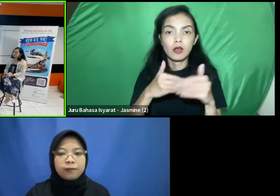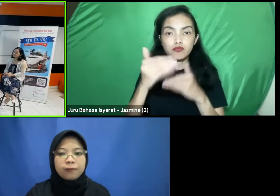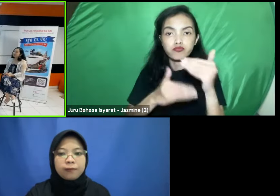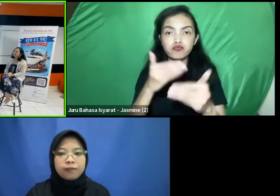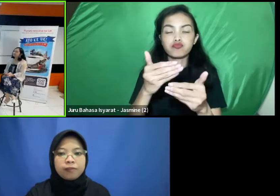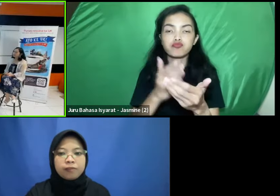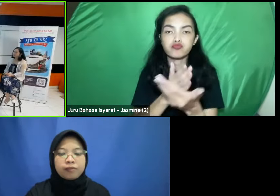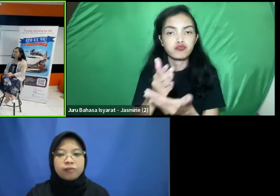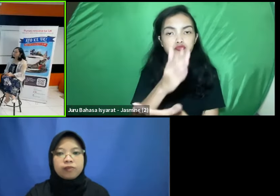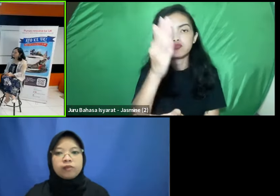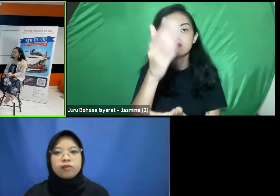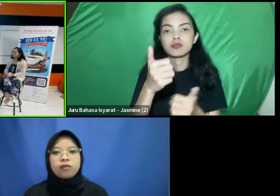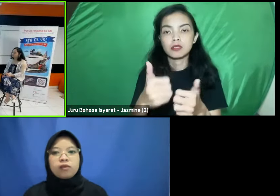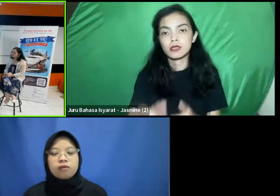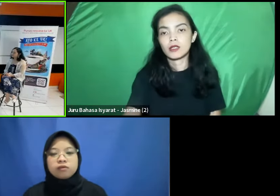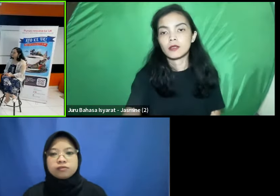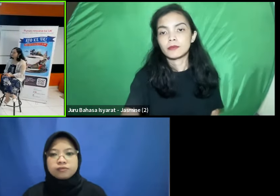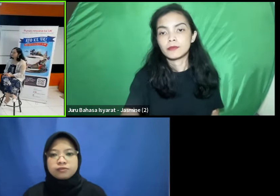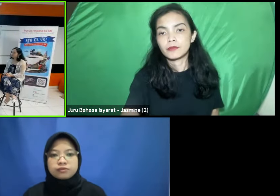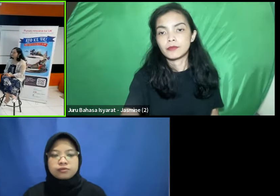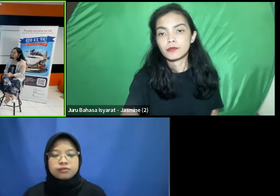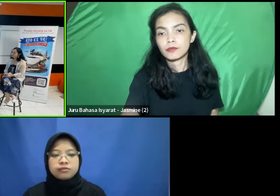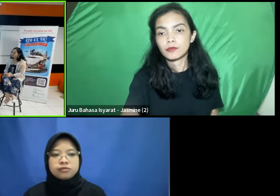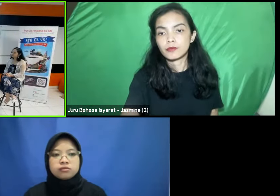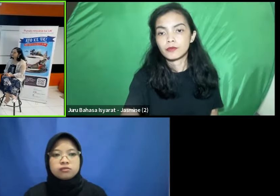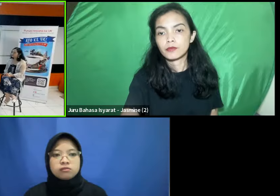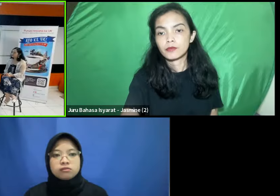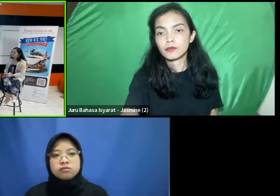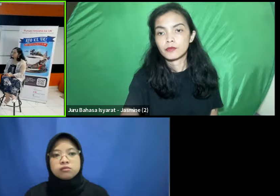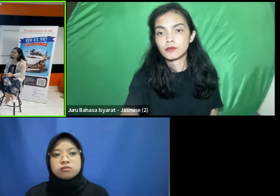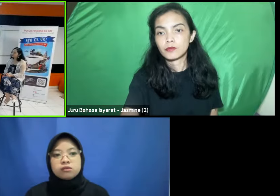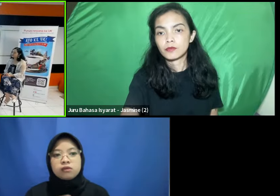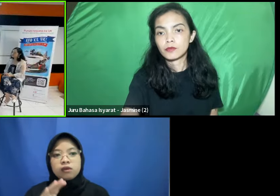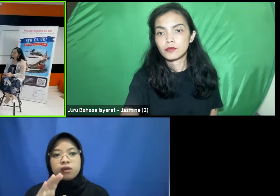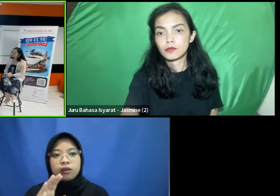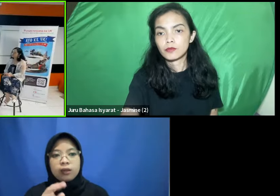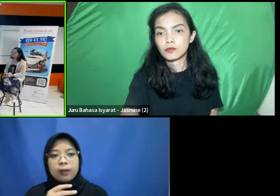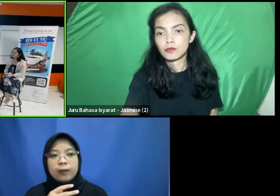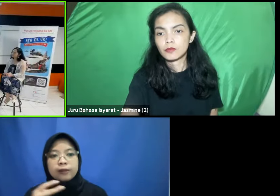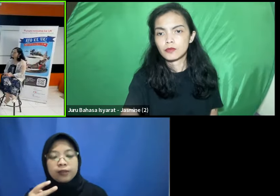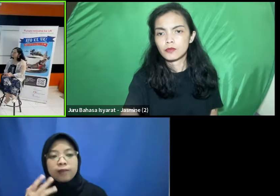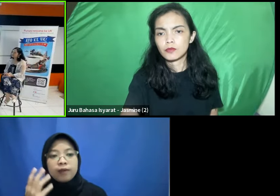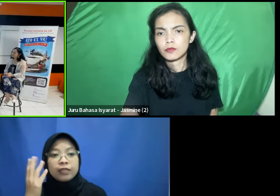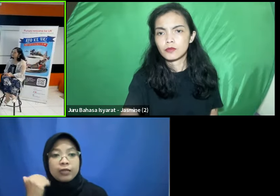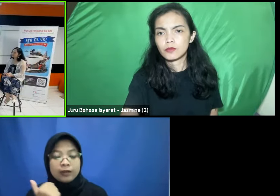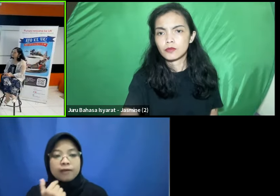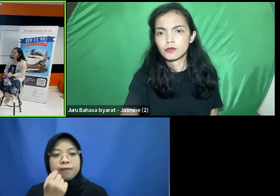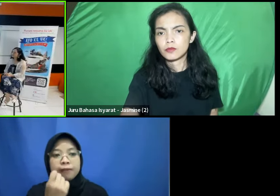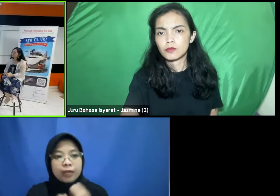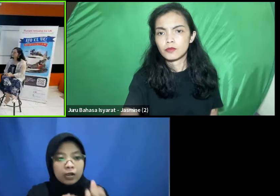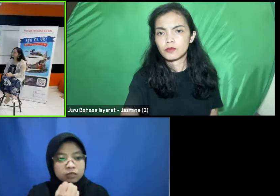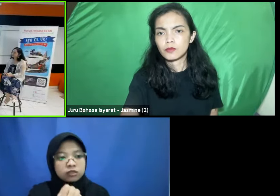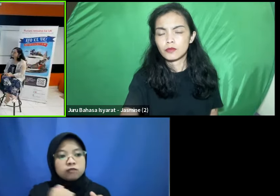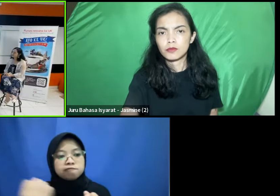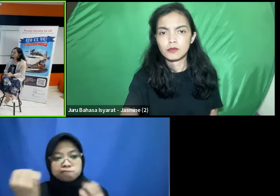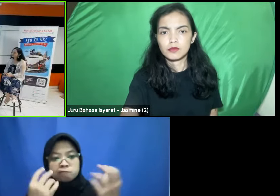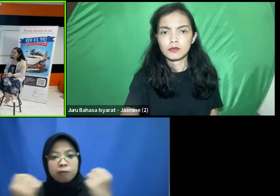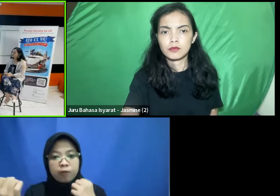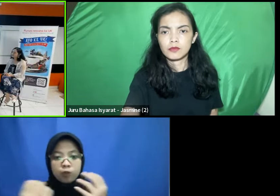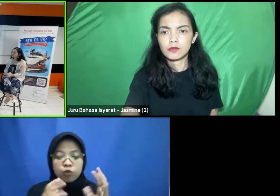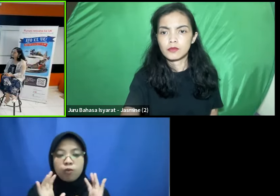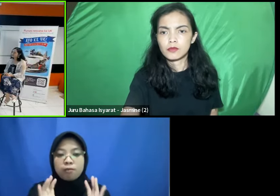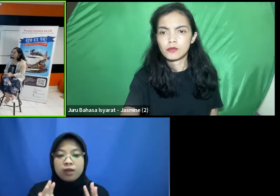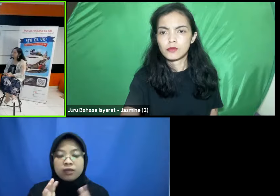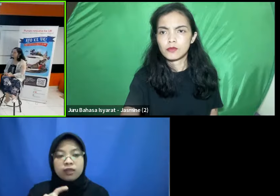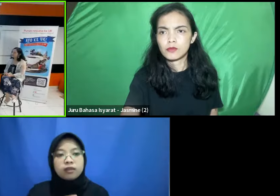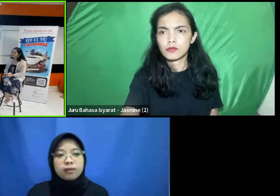alsoa I kira-kira gitu e jadi itu sih kayaknya pernyataan-pernyataan yang itu banyak banget tapi salah